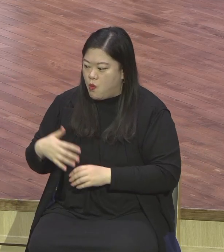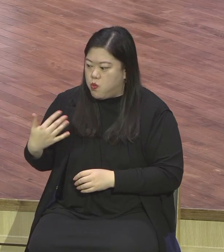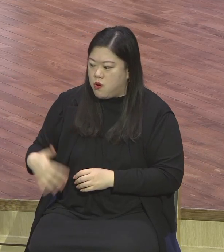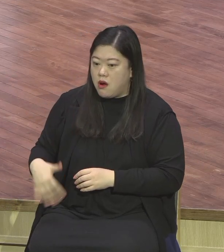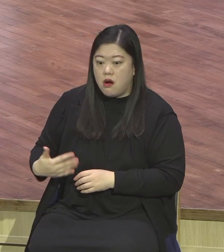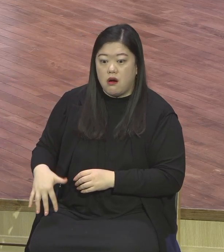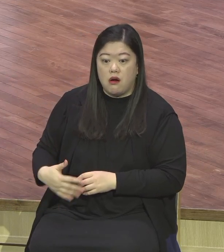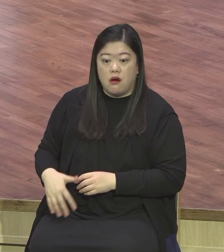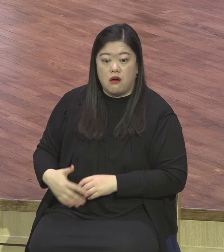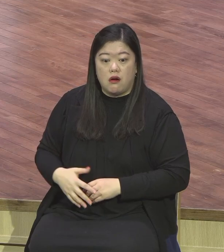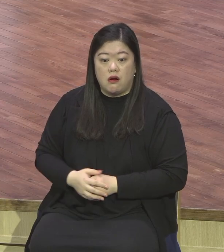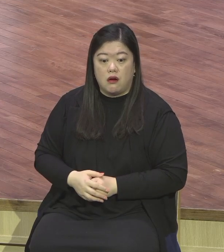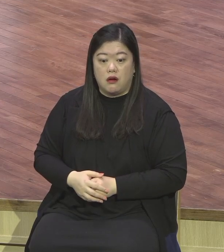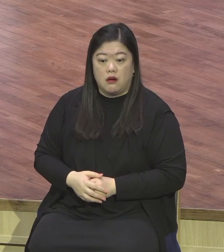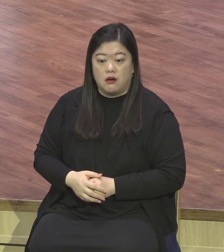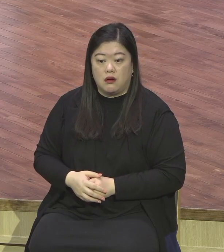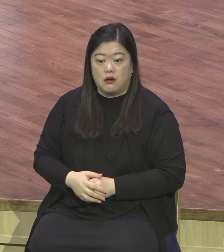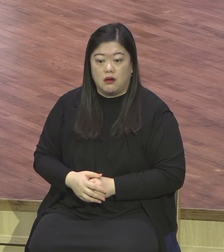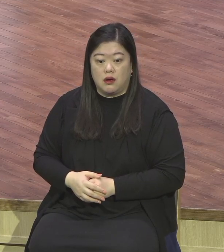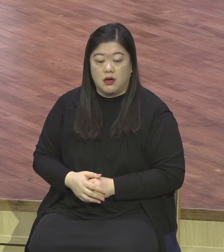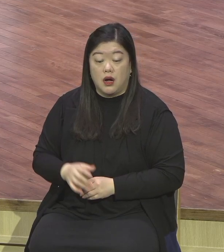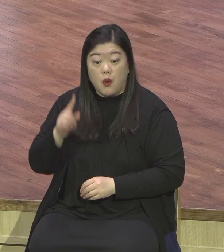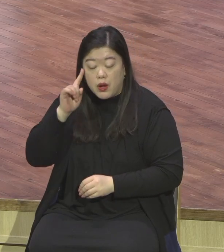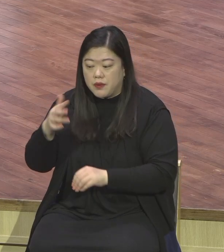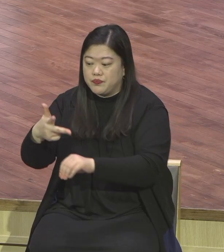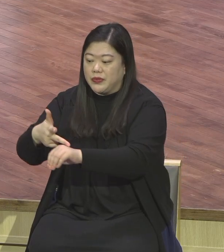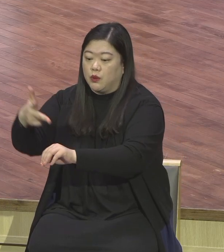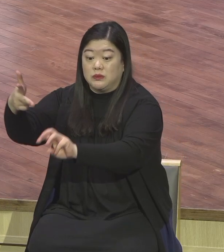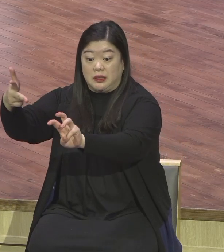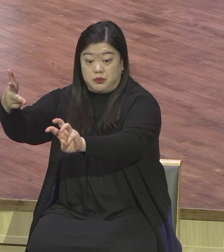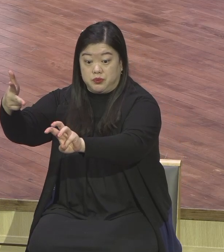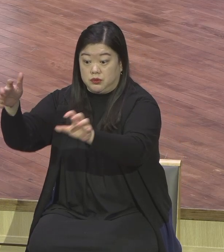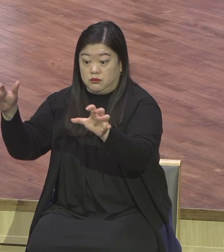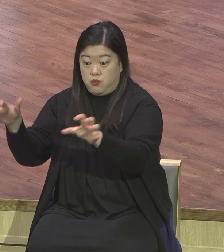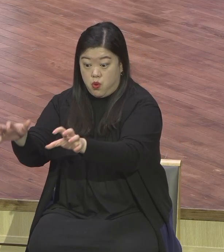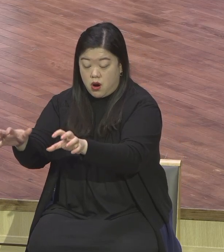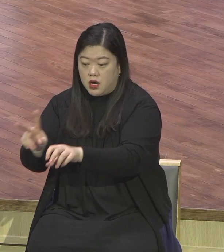들어오더래요 3시간씩 연습해서 찬양하는 거예요